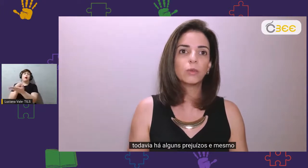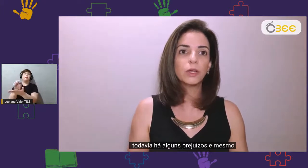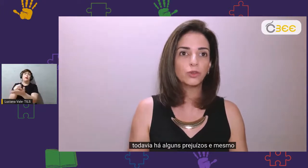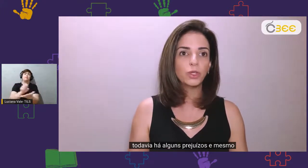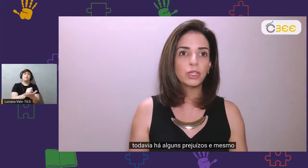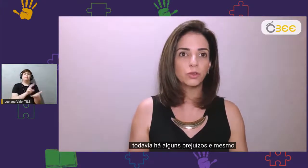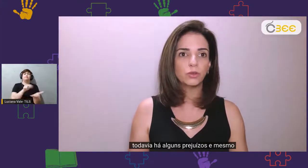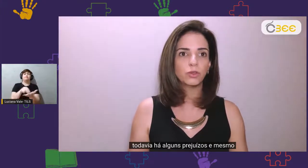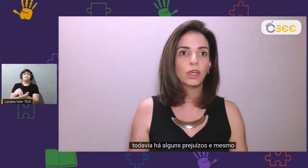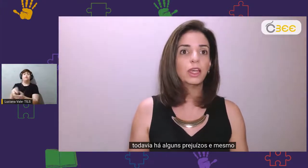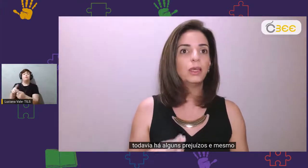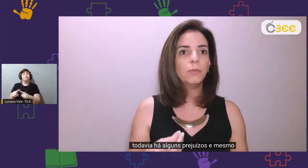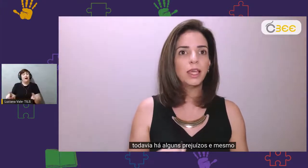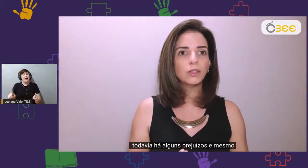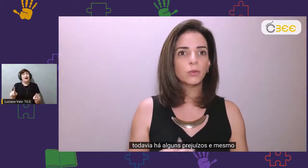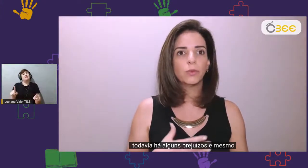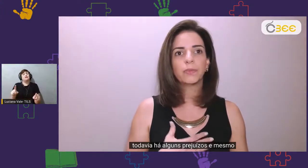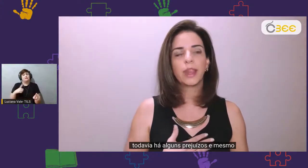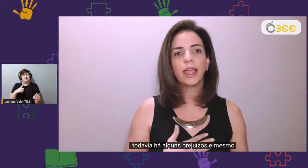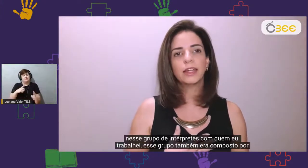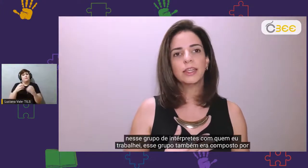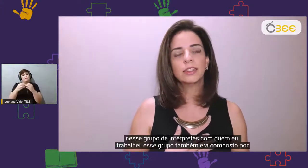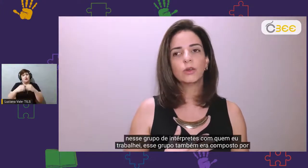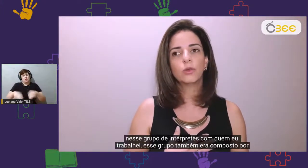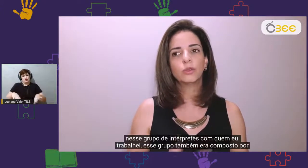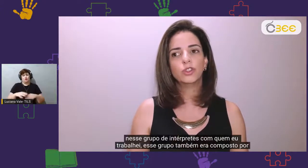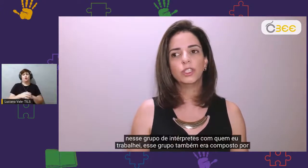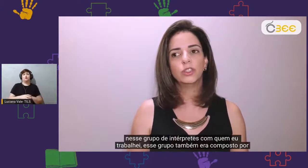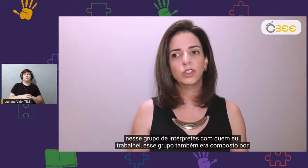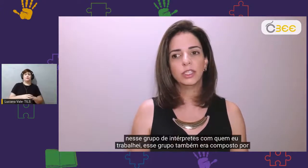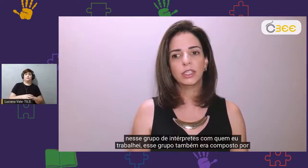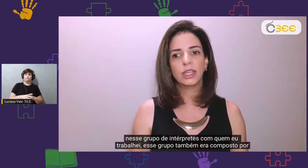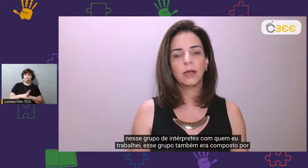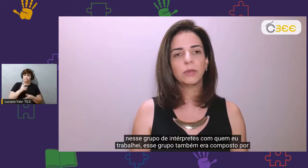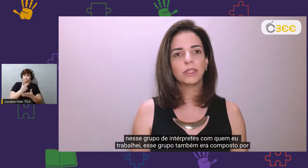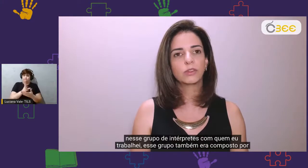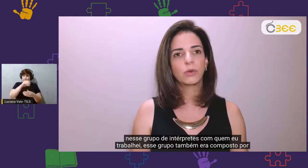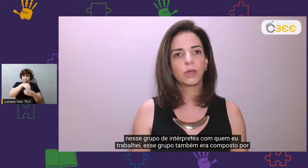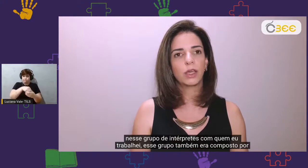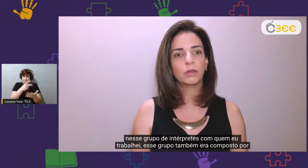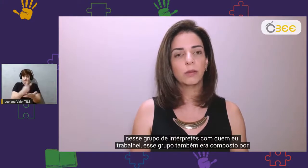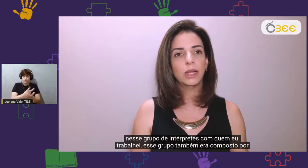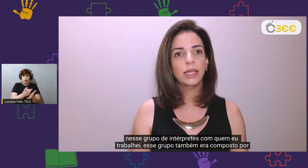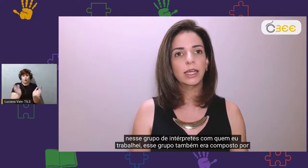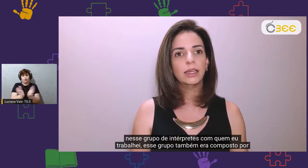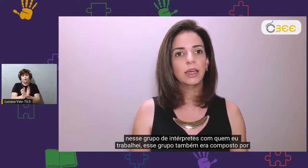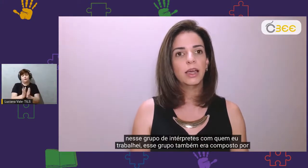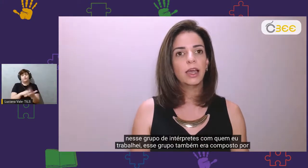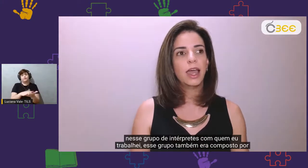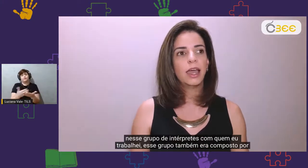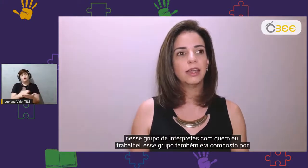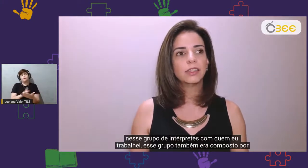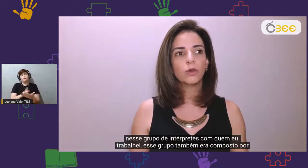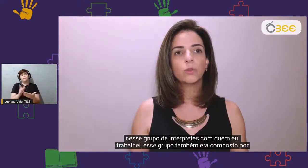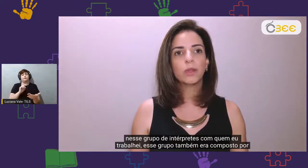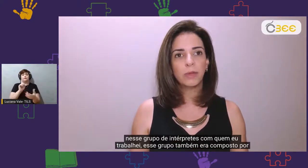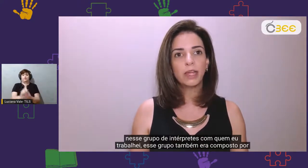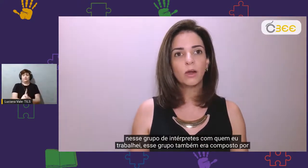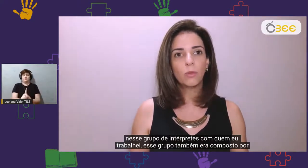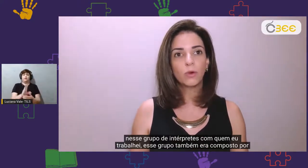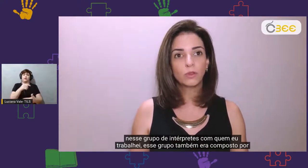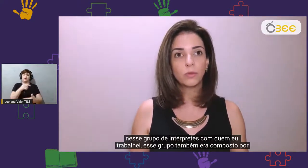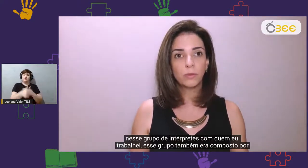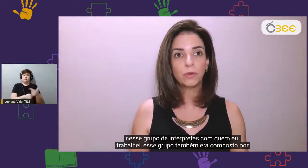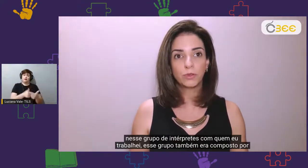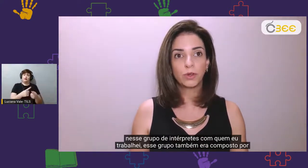há alguns prejuízos. E mesmo, né, nesse grupo de intérpretes com quem eu trabalhei, Esse grupo